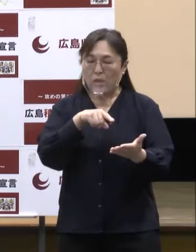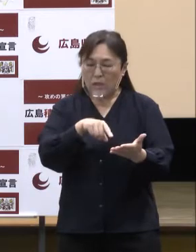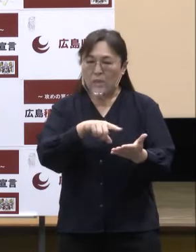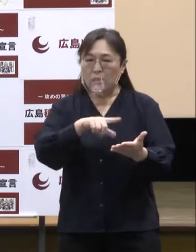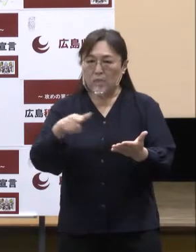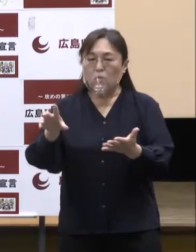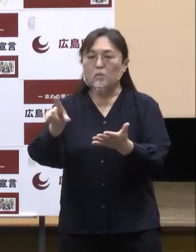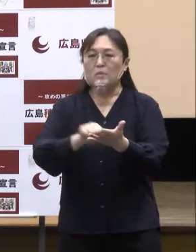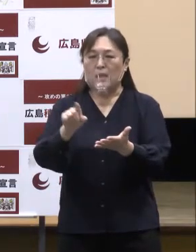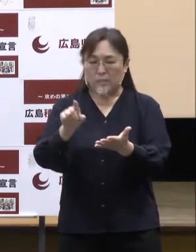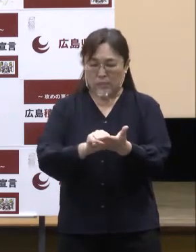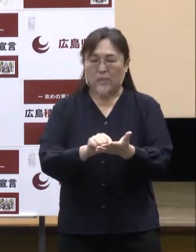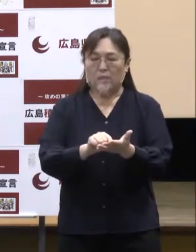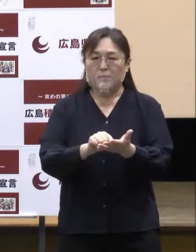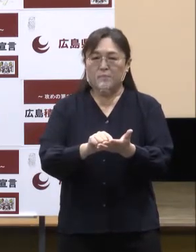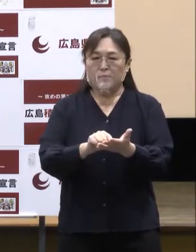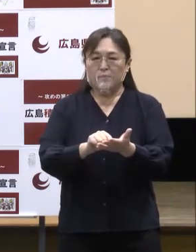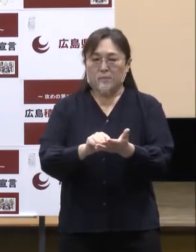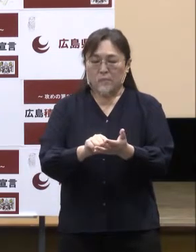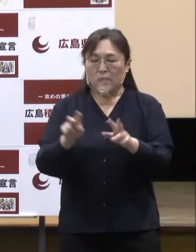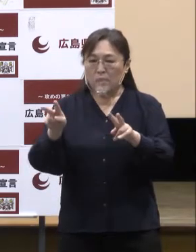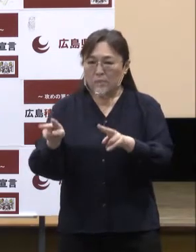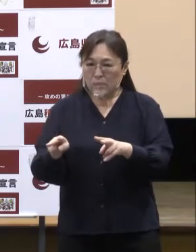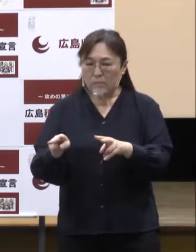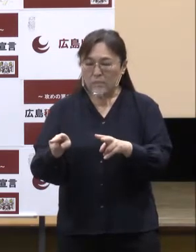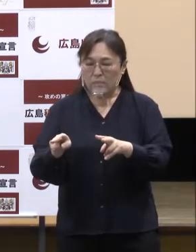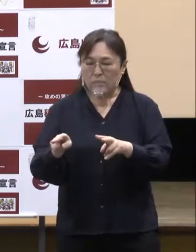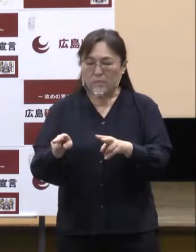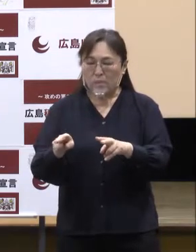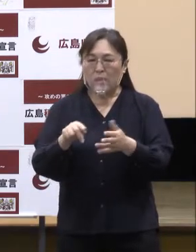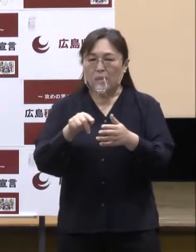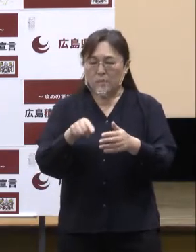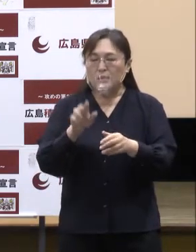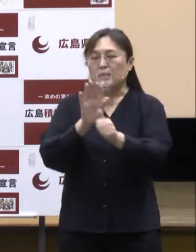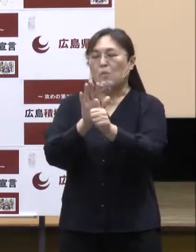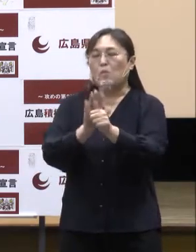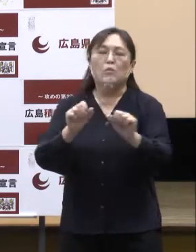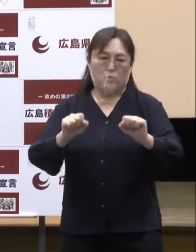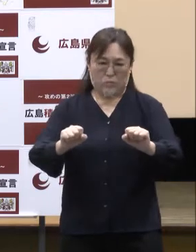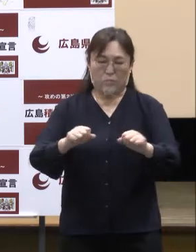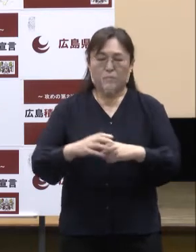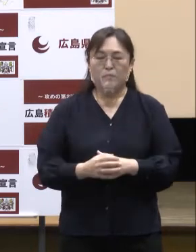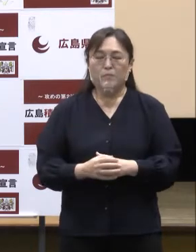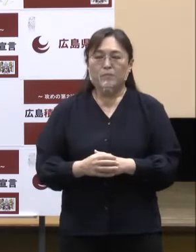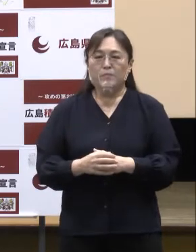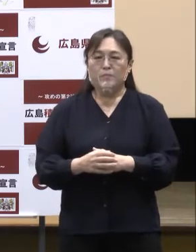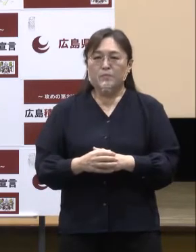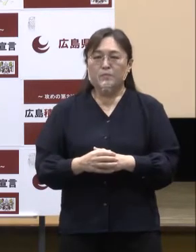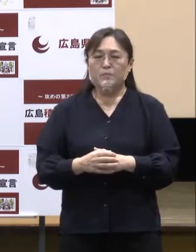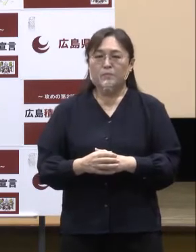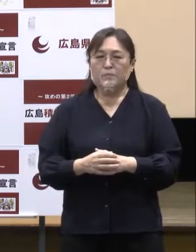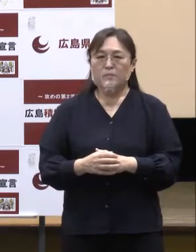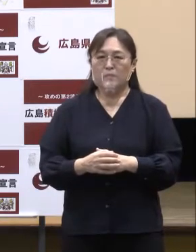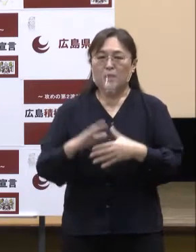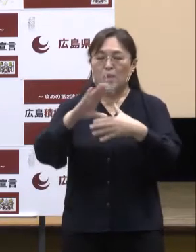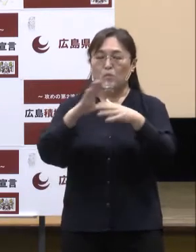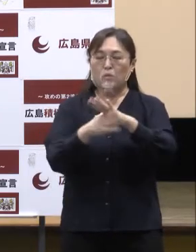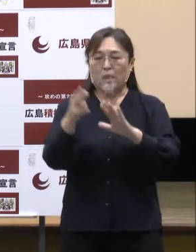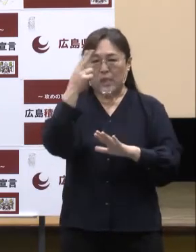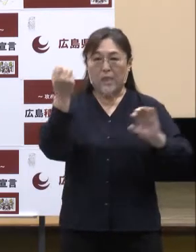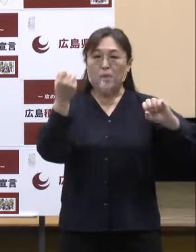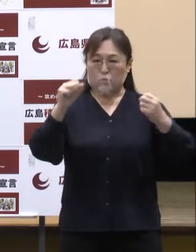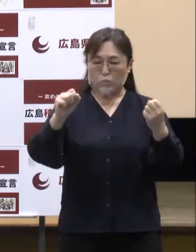き内容については、専用サイトに記載例を示すなどのサポートを行ってまいります。文化芸術は